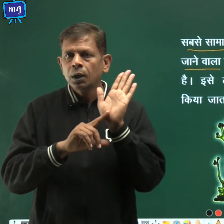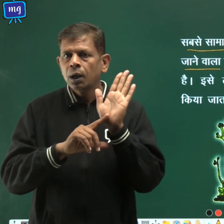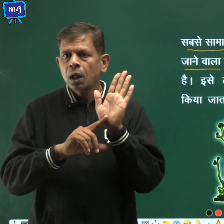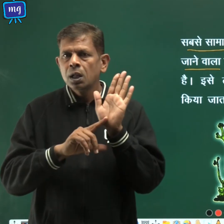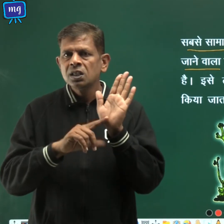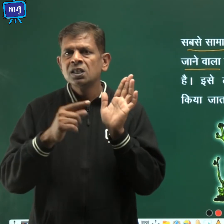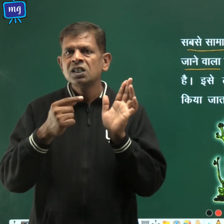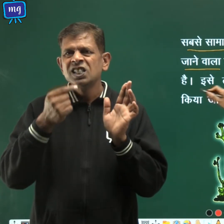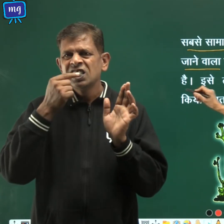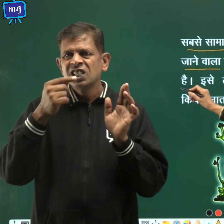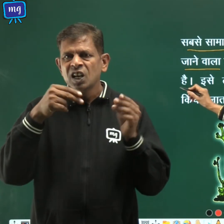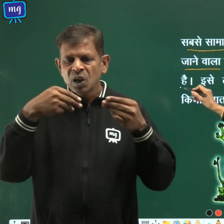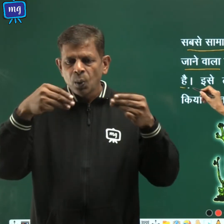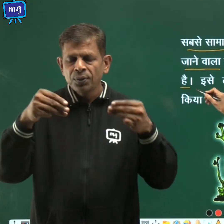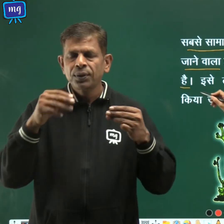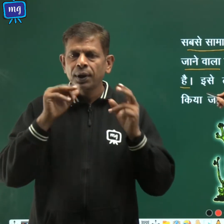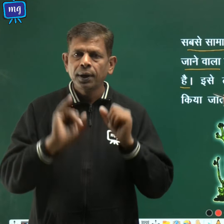लिटमस है।